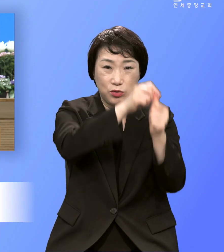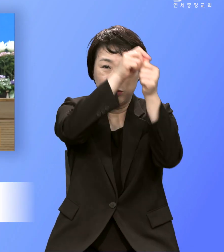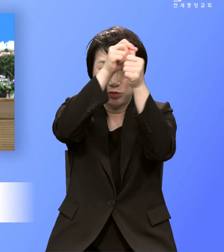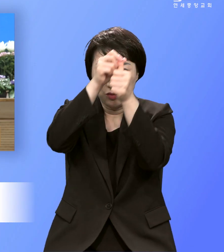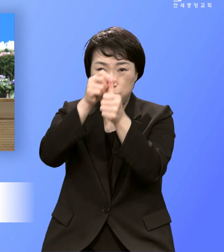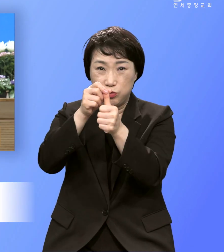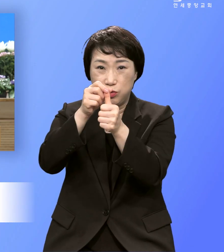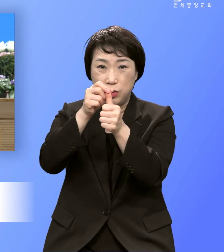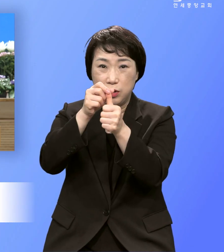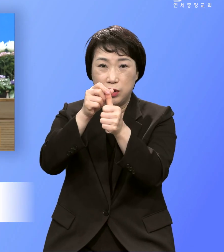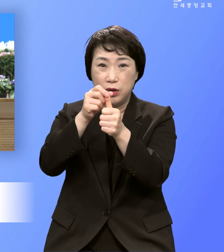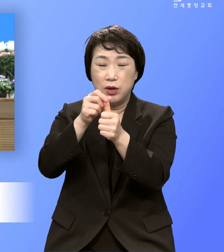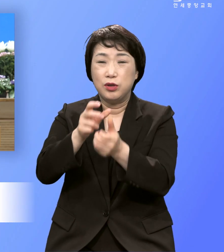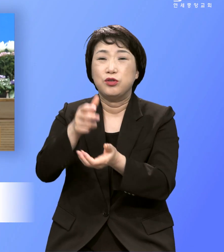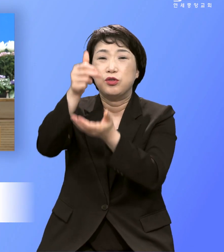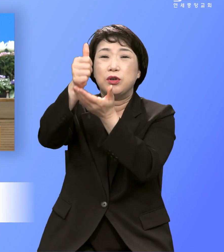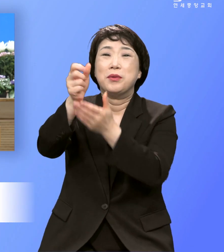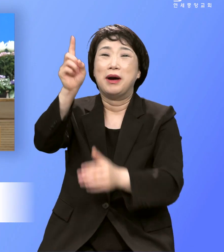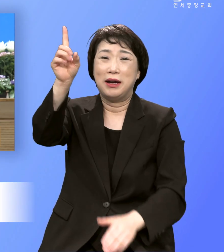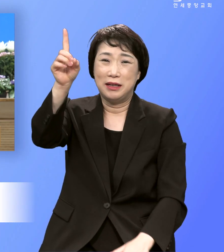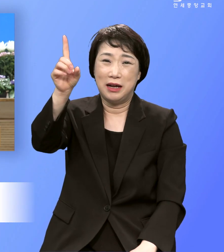구원하신 우리 주님